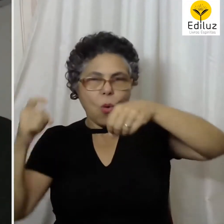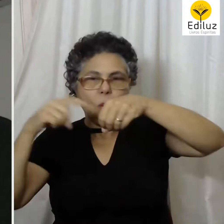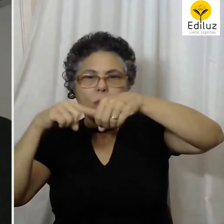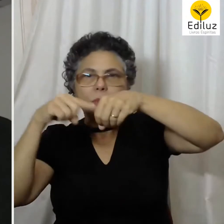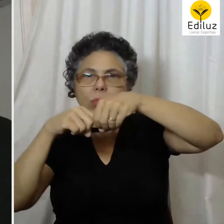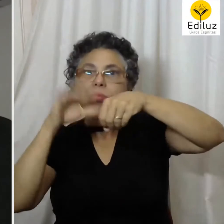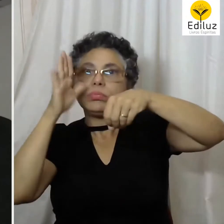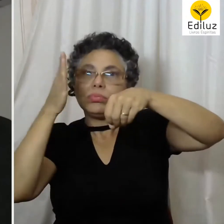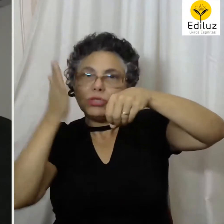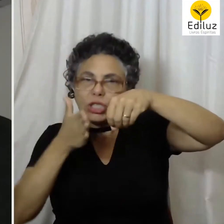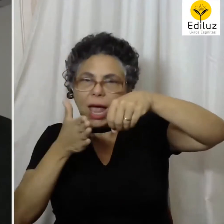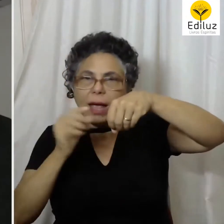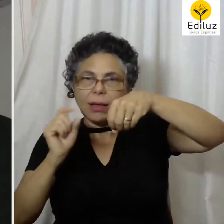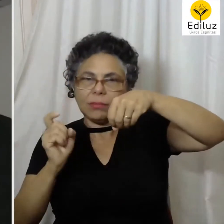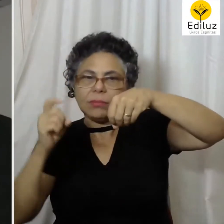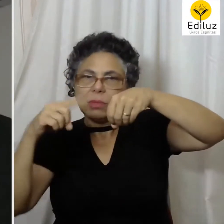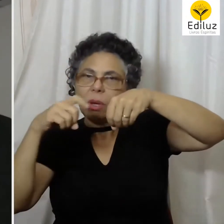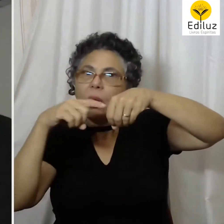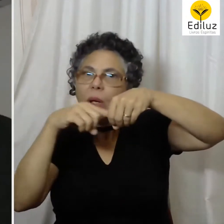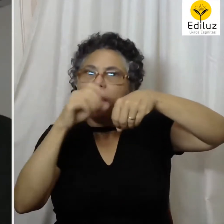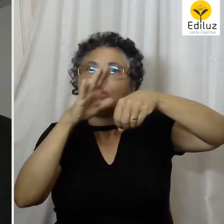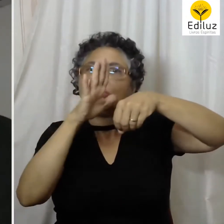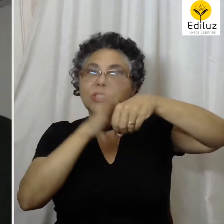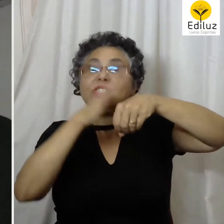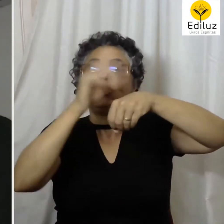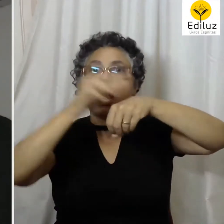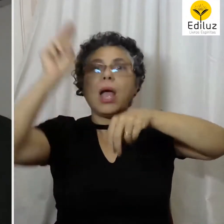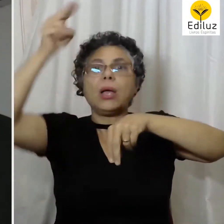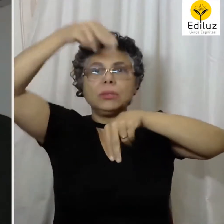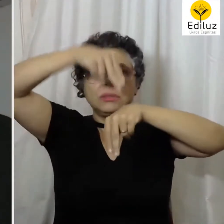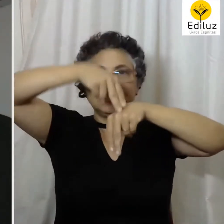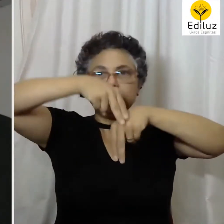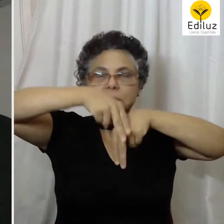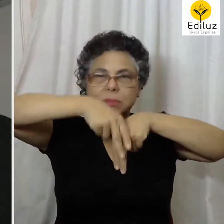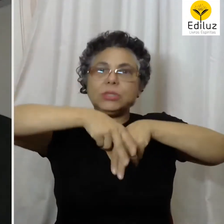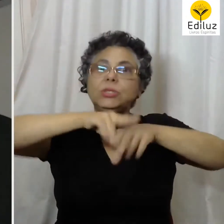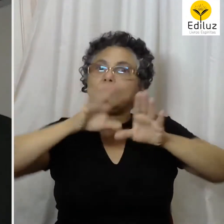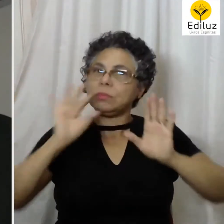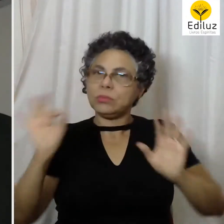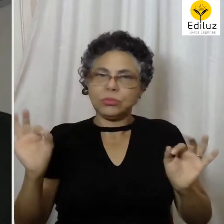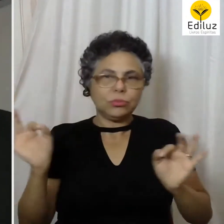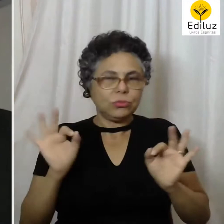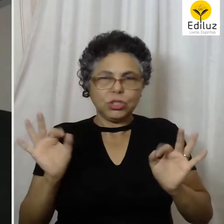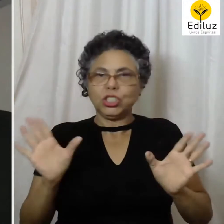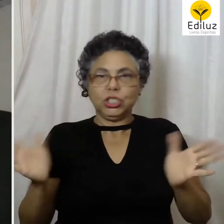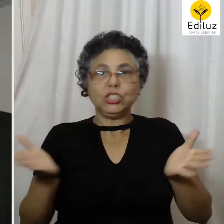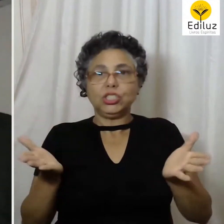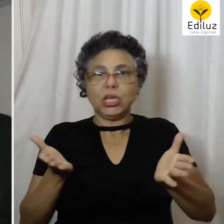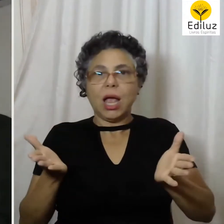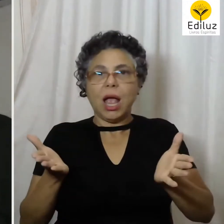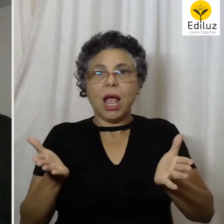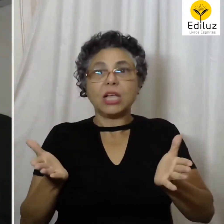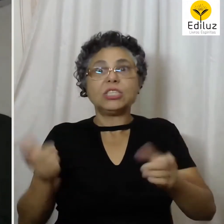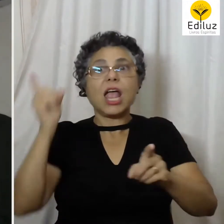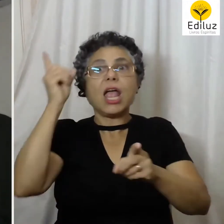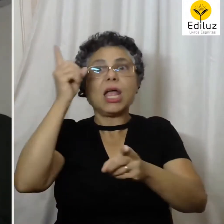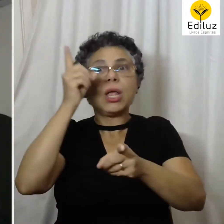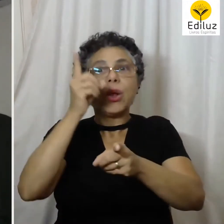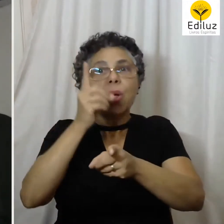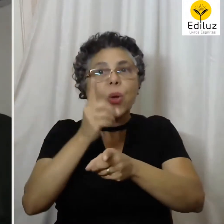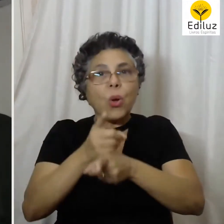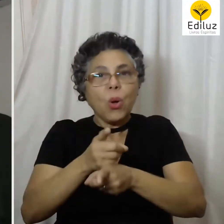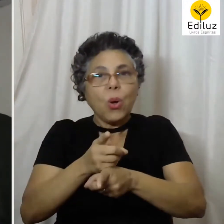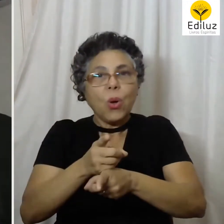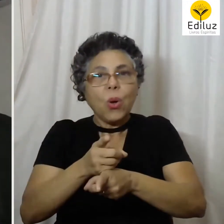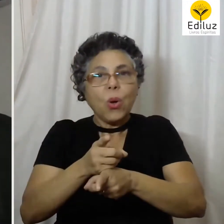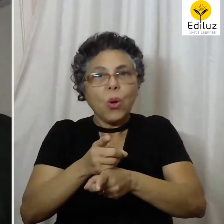fecundado, e aquele espírito que vem encarnar naquele óvulo fecundado, já encontra